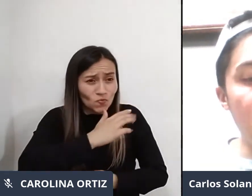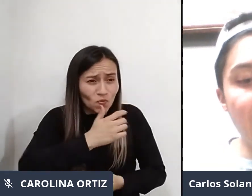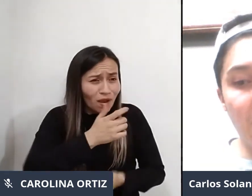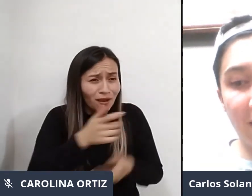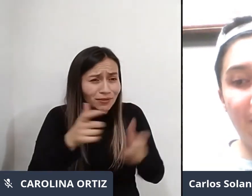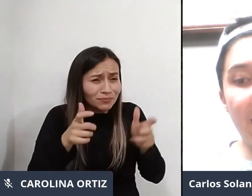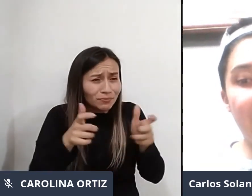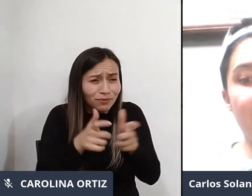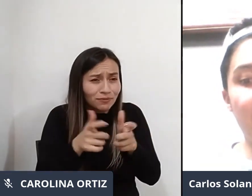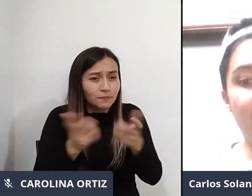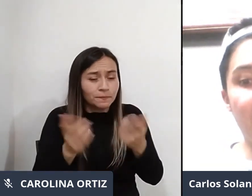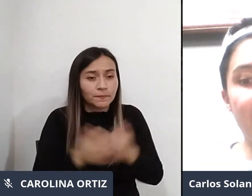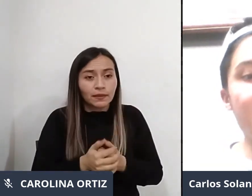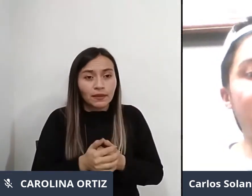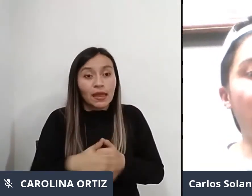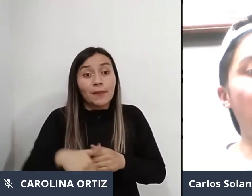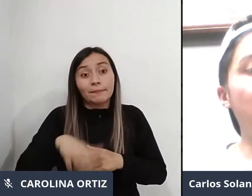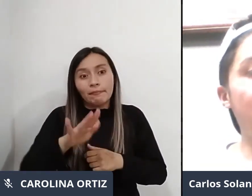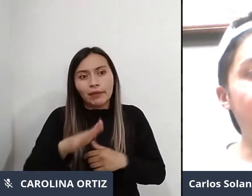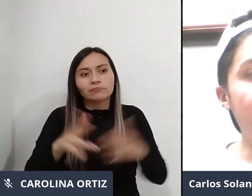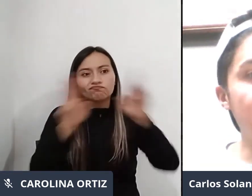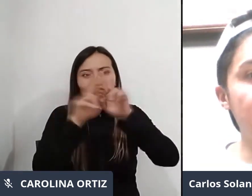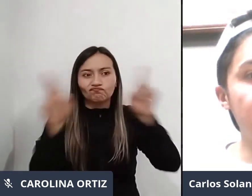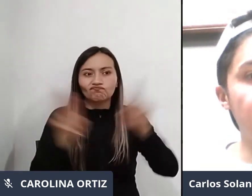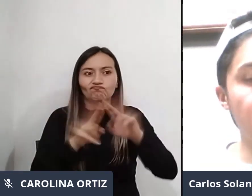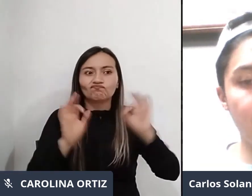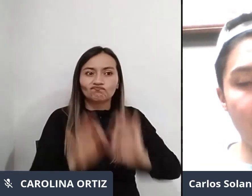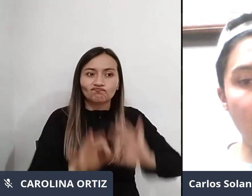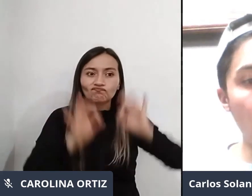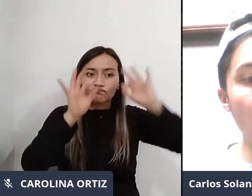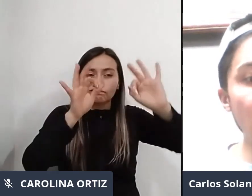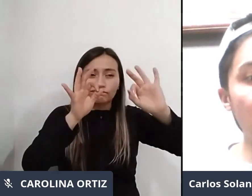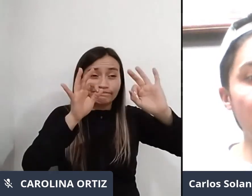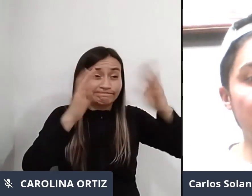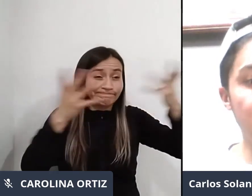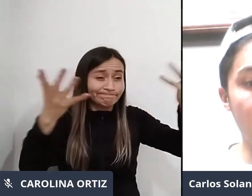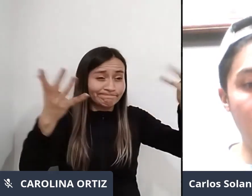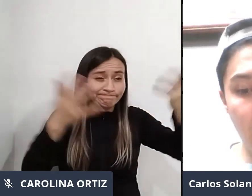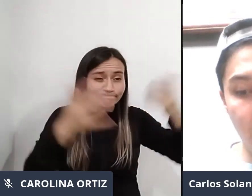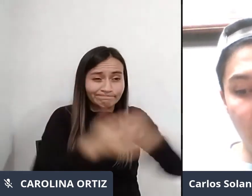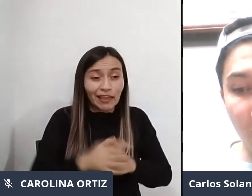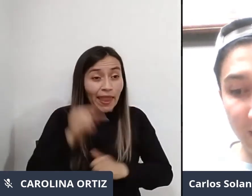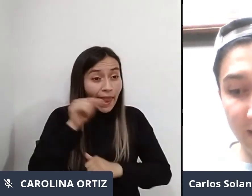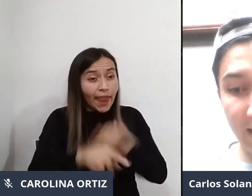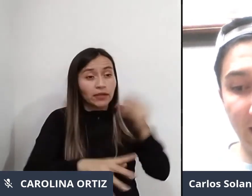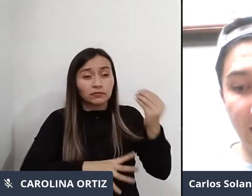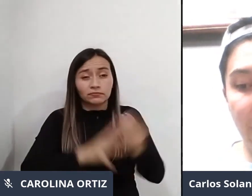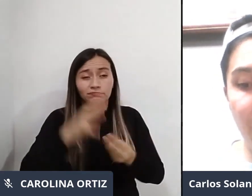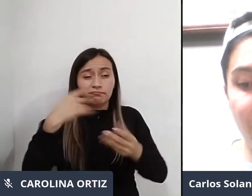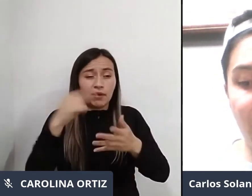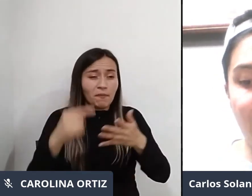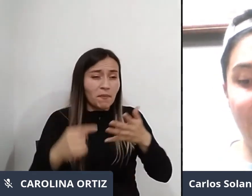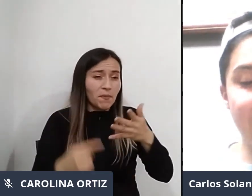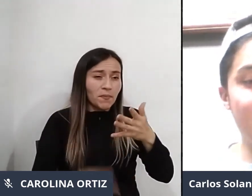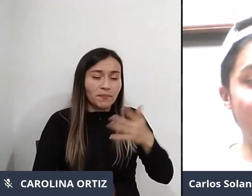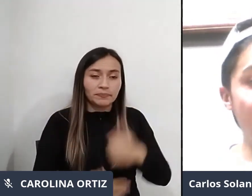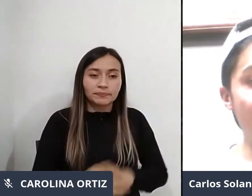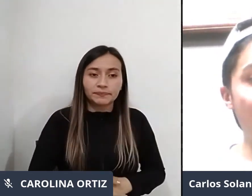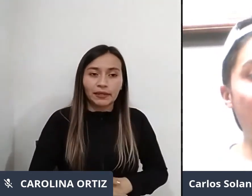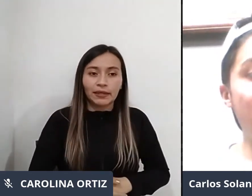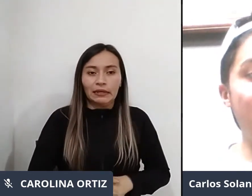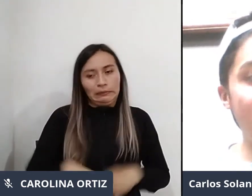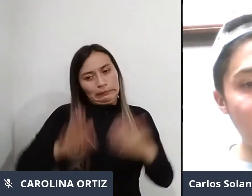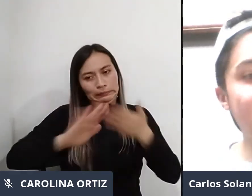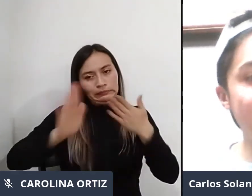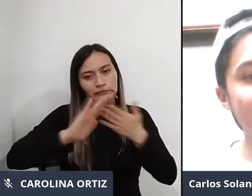que y también eso, el tema de tener un internet con buena calidad, todo eso influye. Bueno, entonces, perdón, me les iba tomando